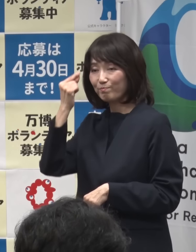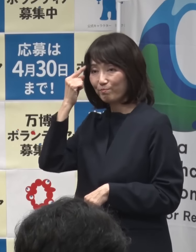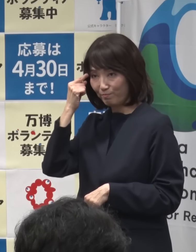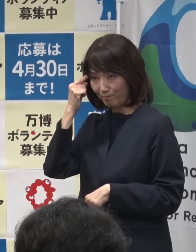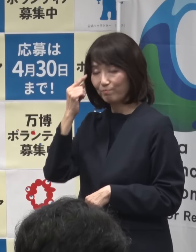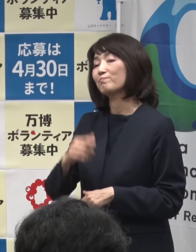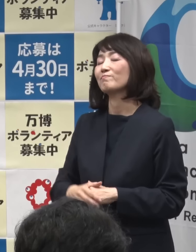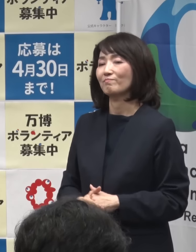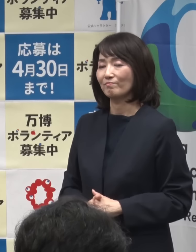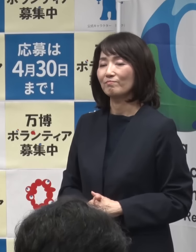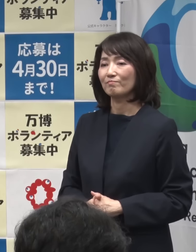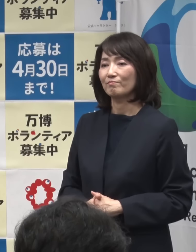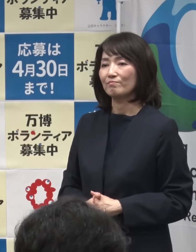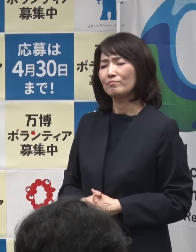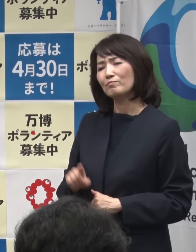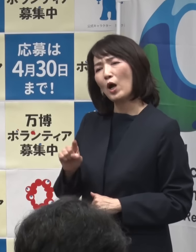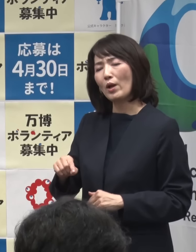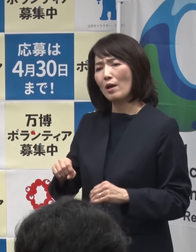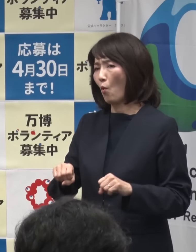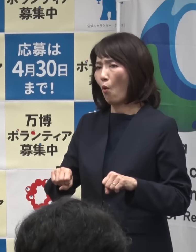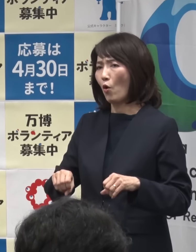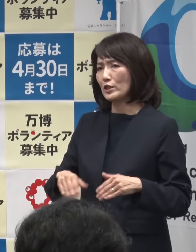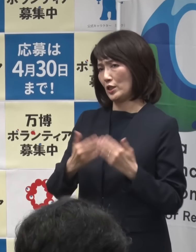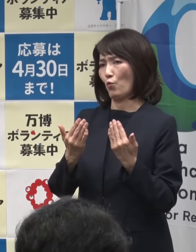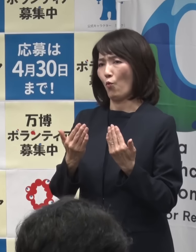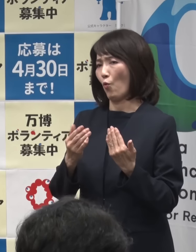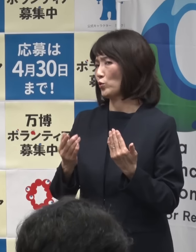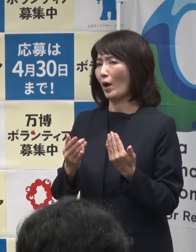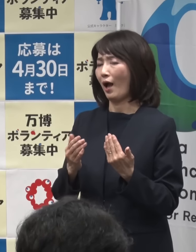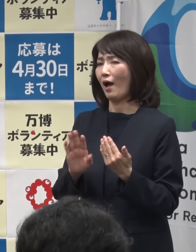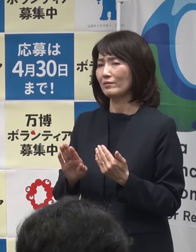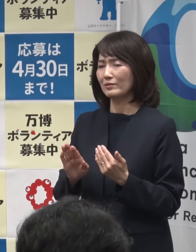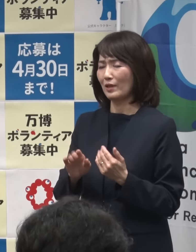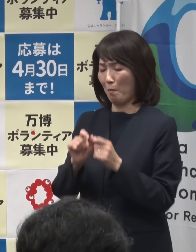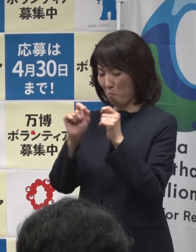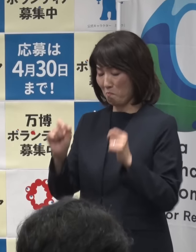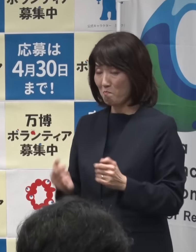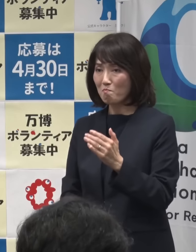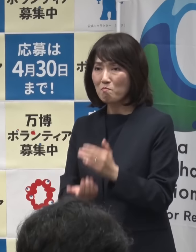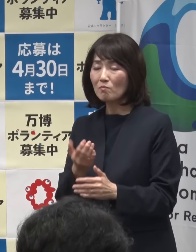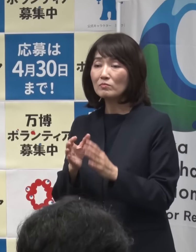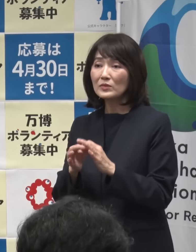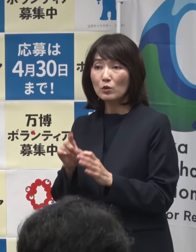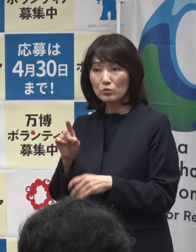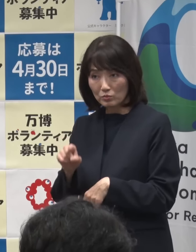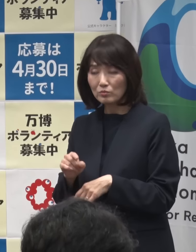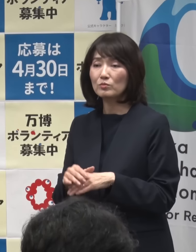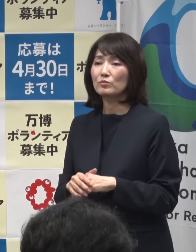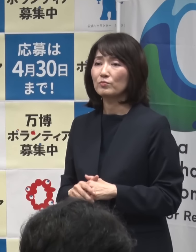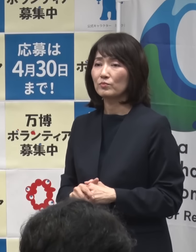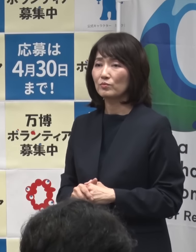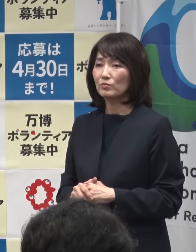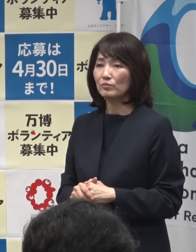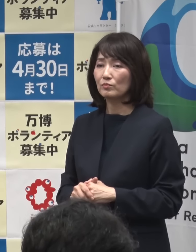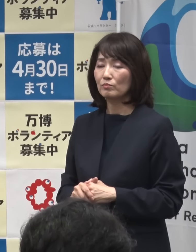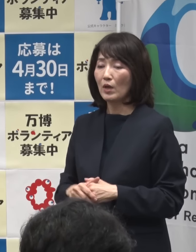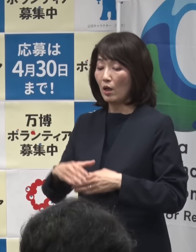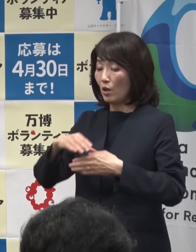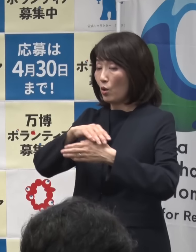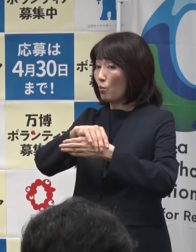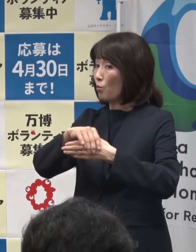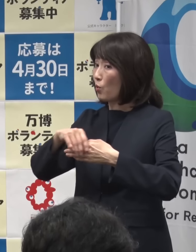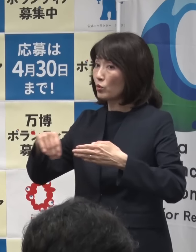には変わりはありません。でもこれ事故が起きたりしたら大問題になりますよ。そこで大きなやっぱりもうモノレールど